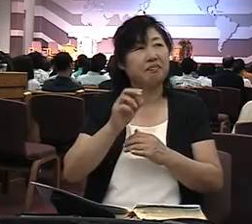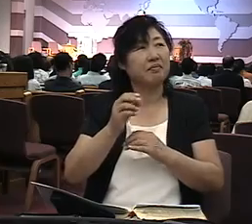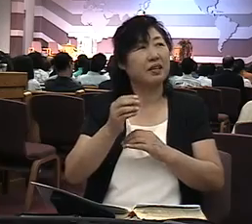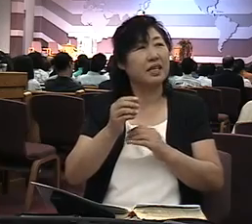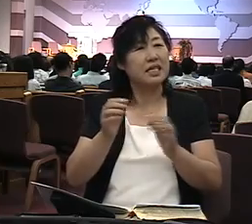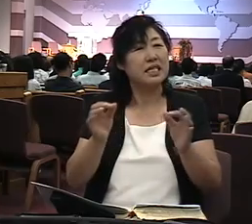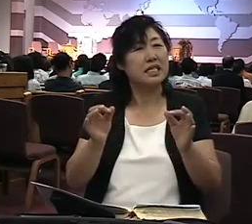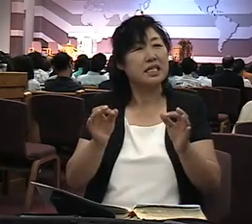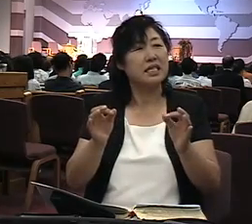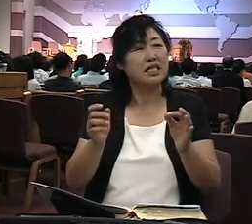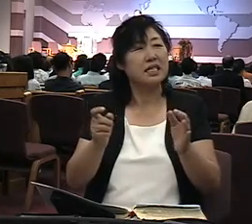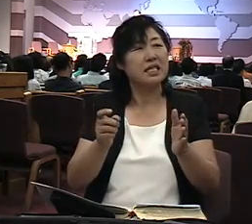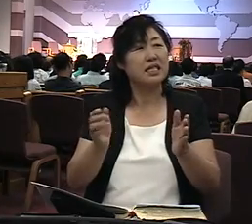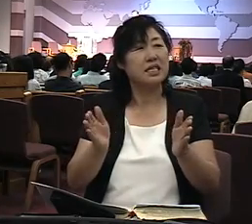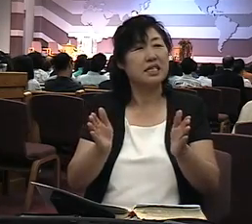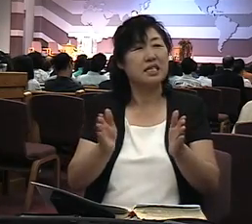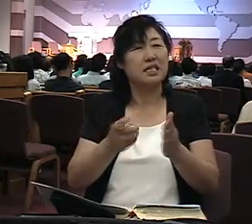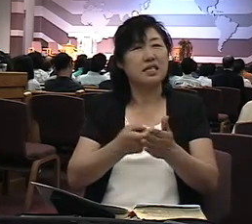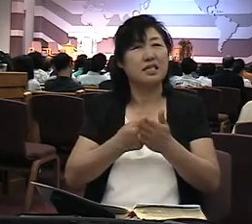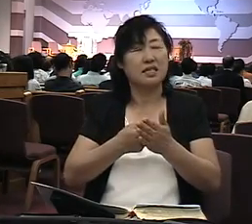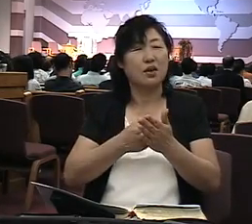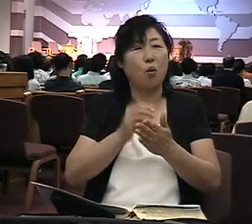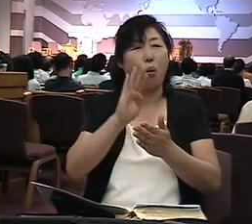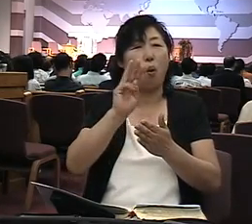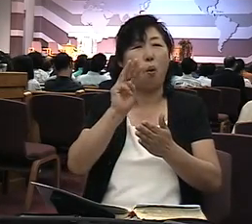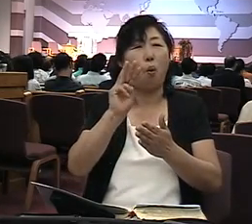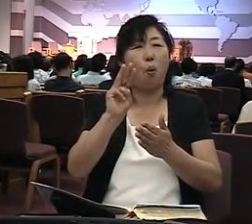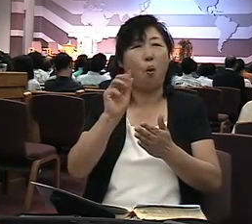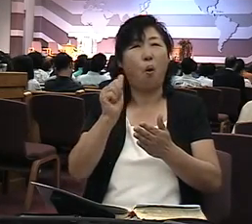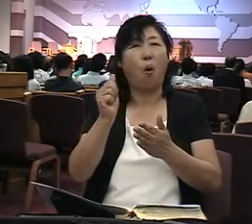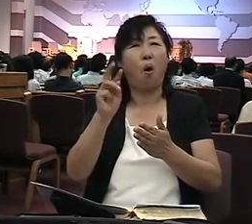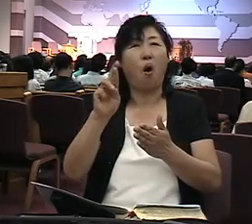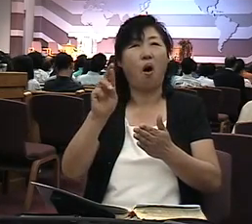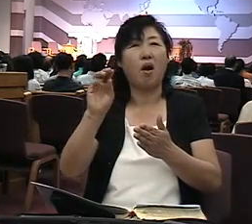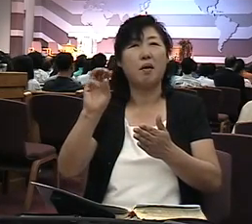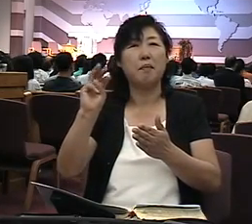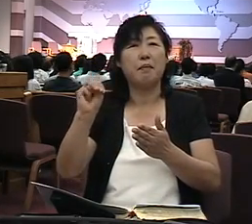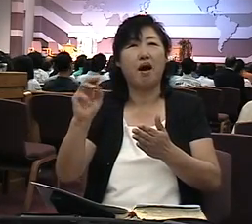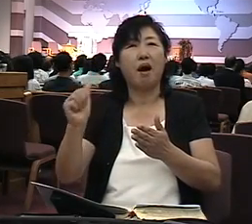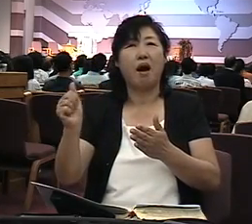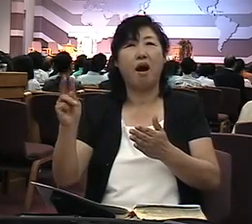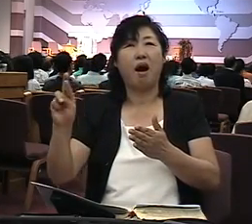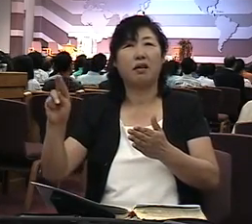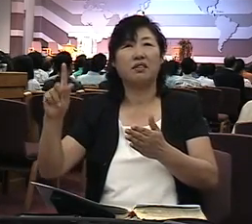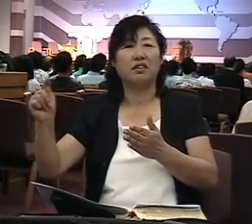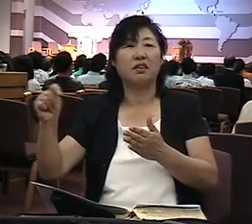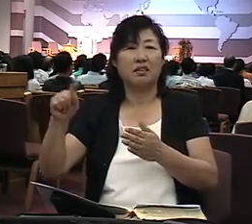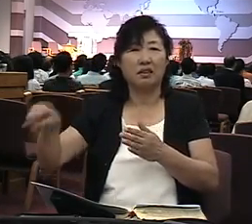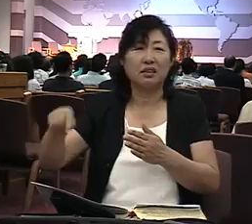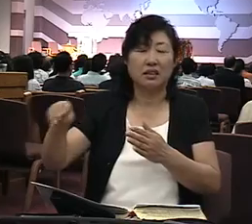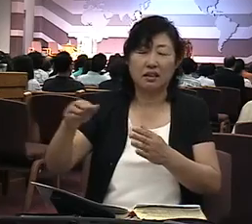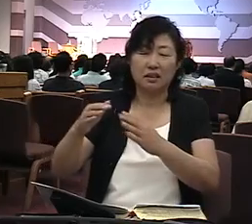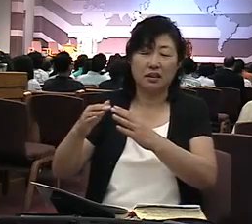잘 됐지만 요사이 월마트, 타겟 같은 큰 대슈퍼가 들어오면서 더 이상 경쟁이 불가능하기